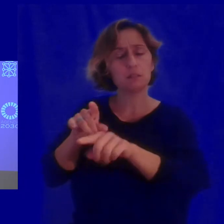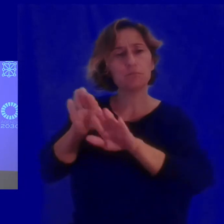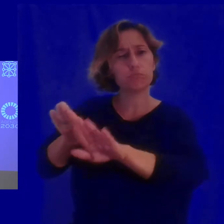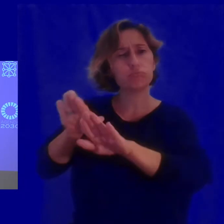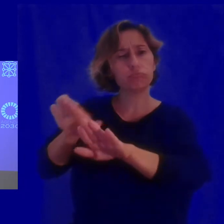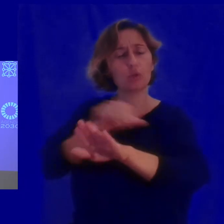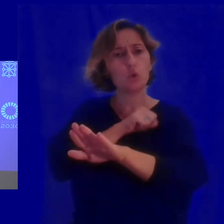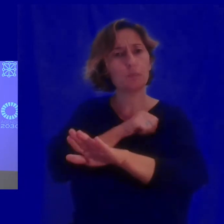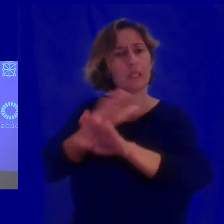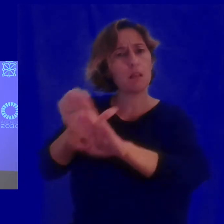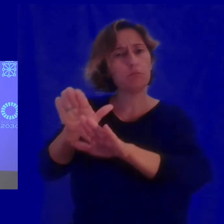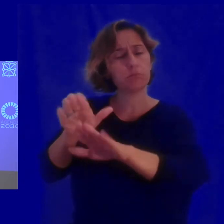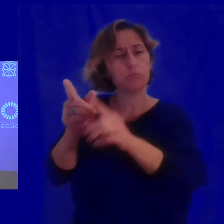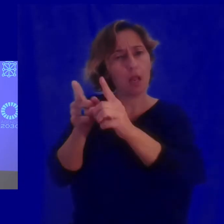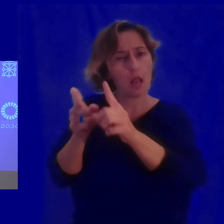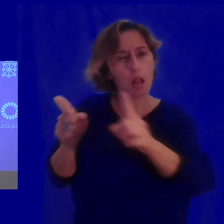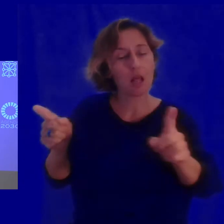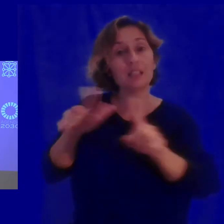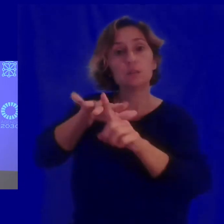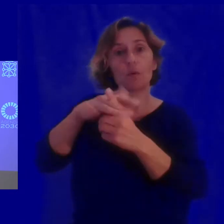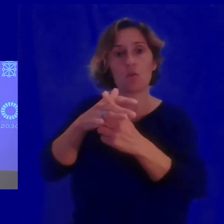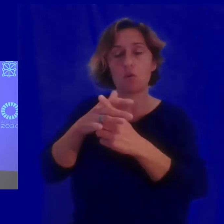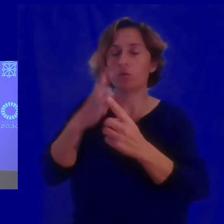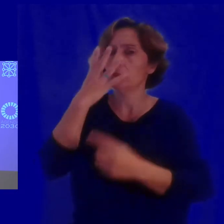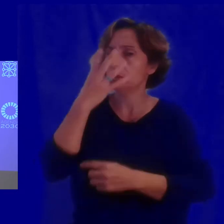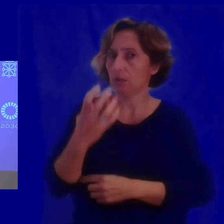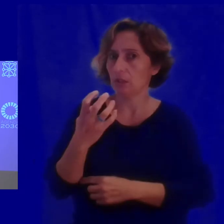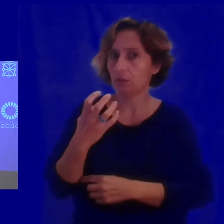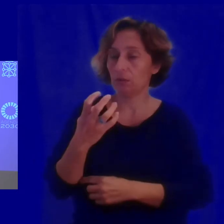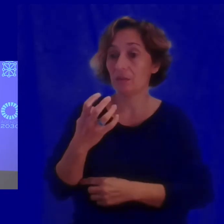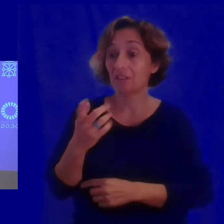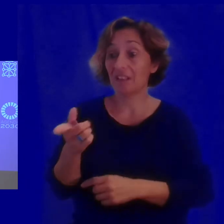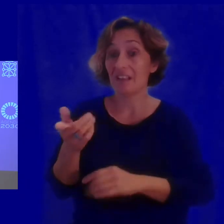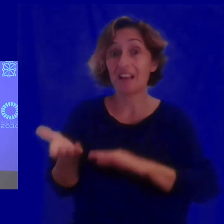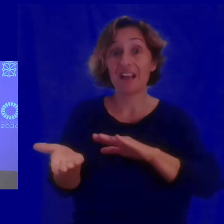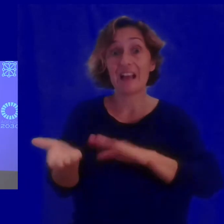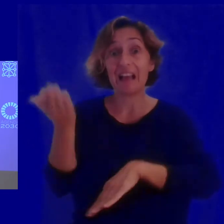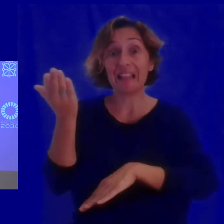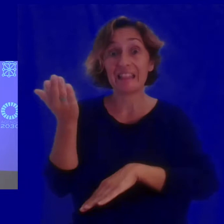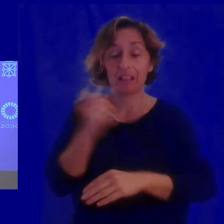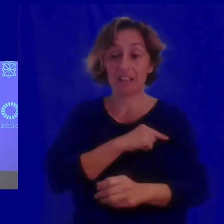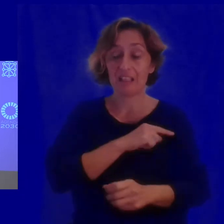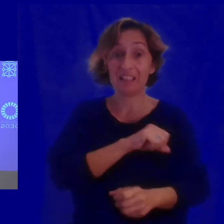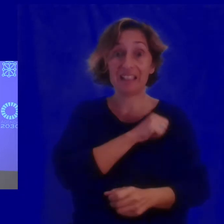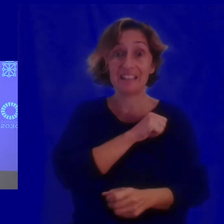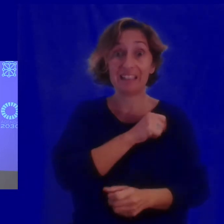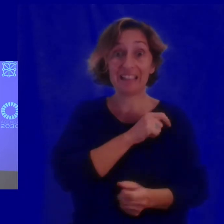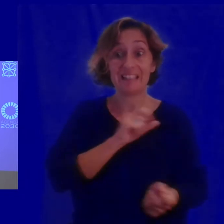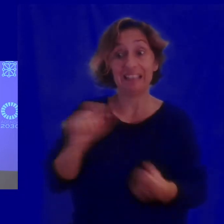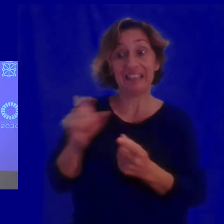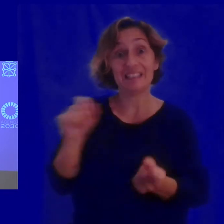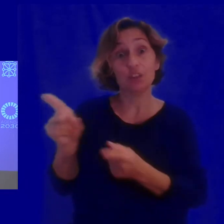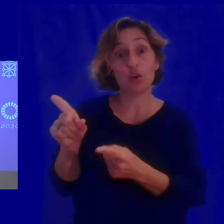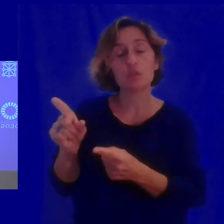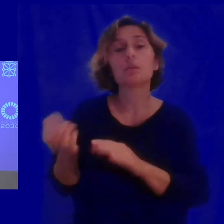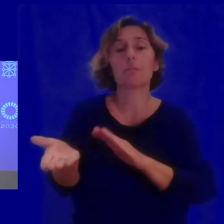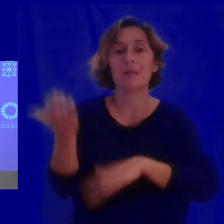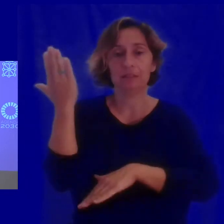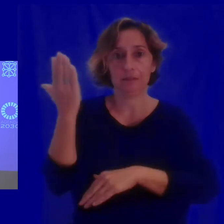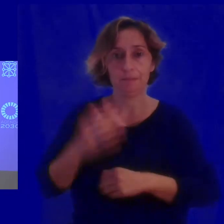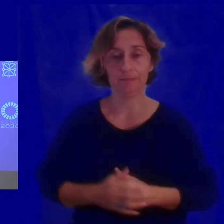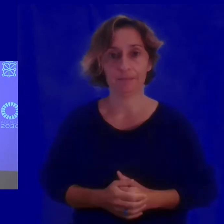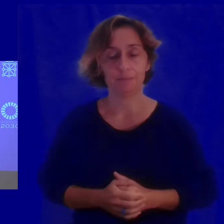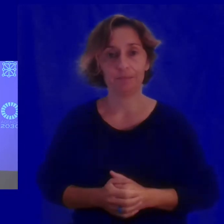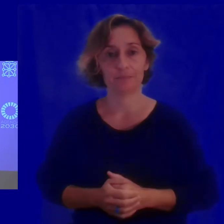con situaciones muy serias, de manera que las altas no se compensan con los ingresos. La semana pasada